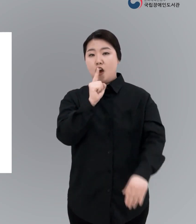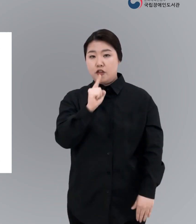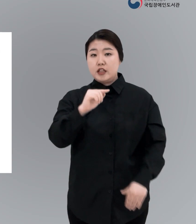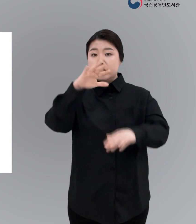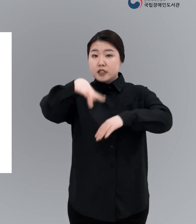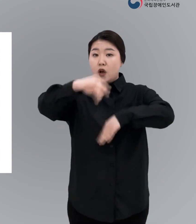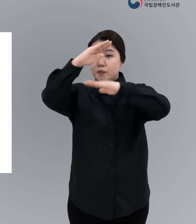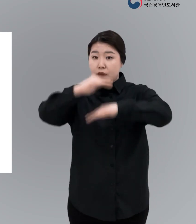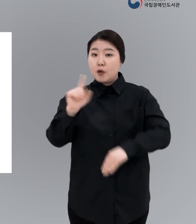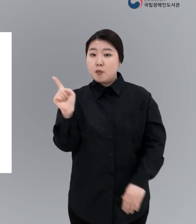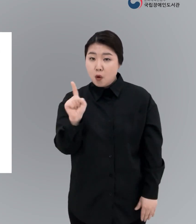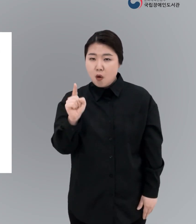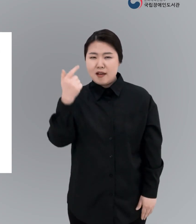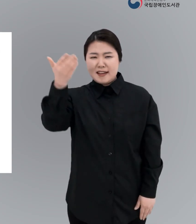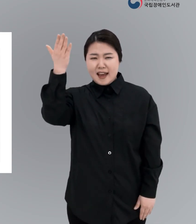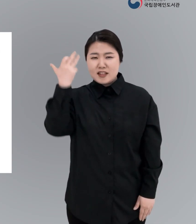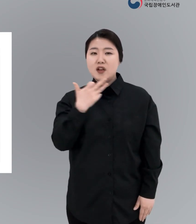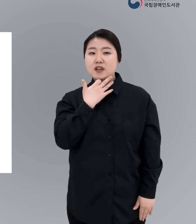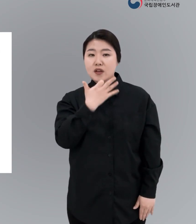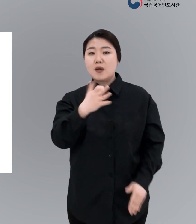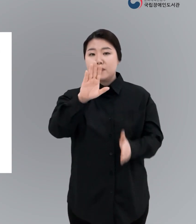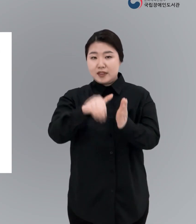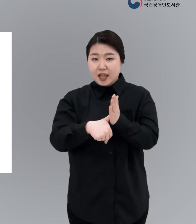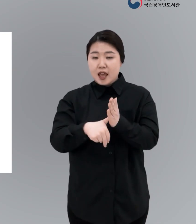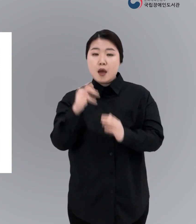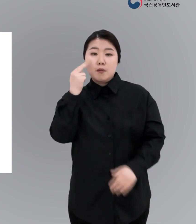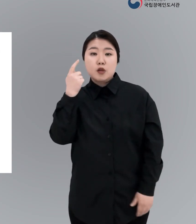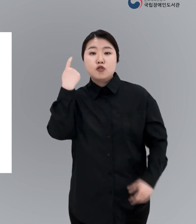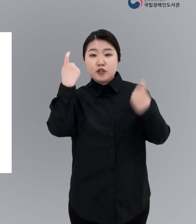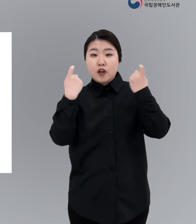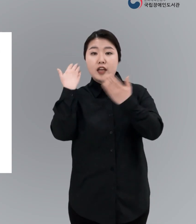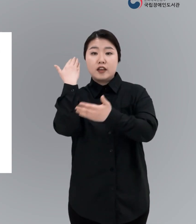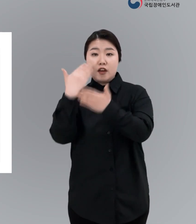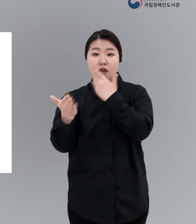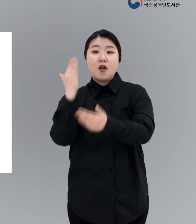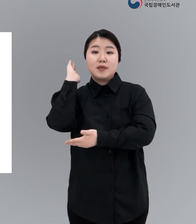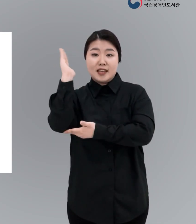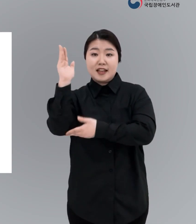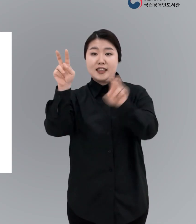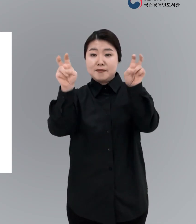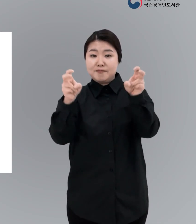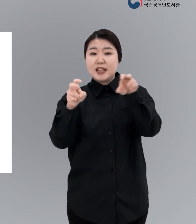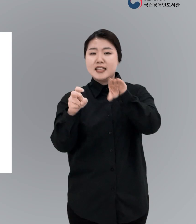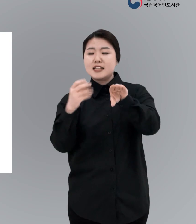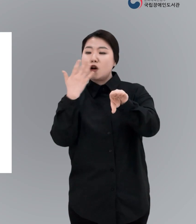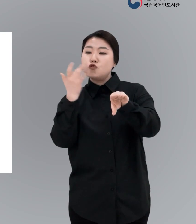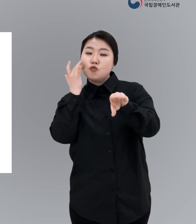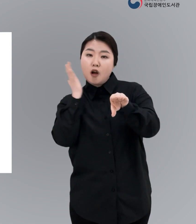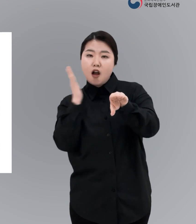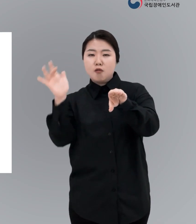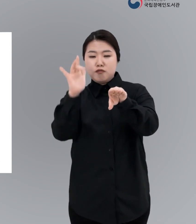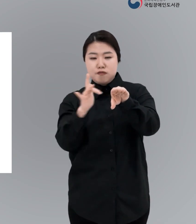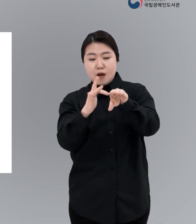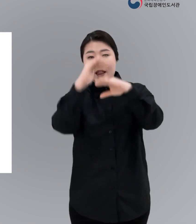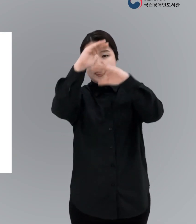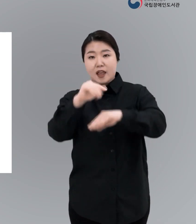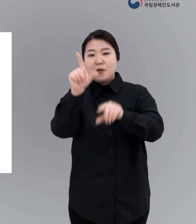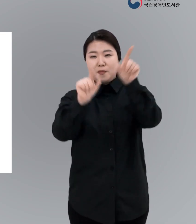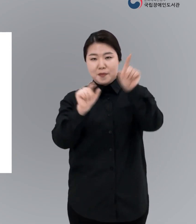도입부에는 19살 때 미국 여행에서 겪은 차 안에 날아 들어온 꿀벌 일화를 반영했다.